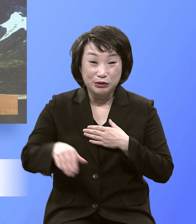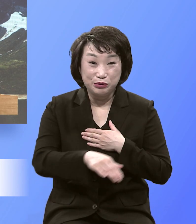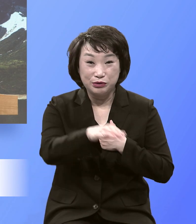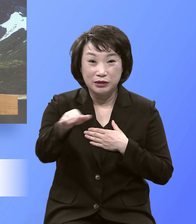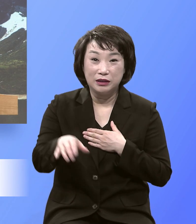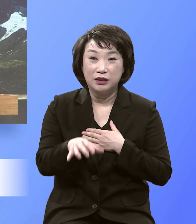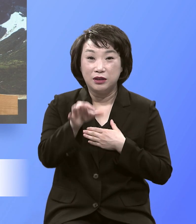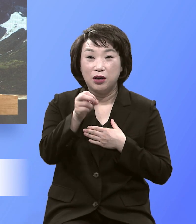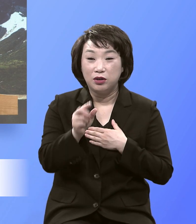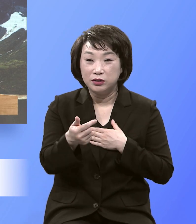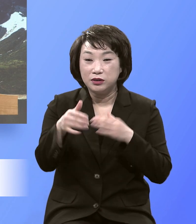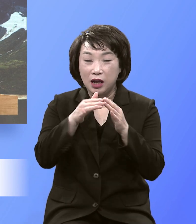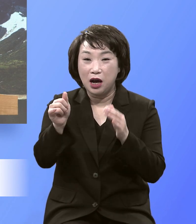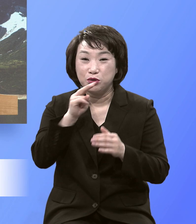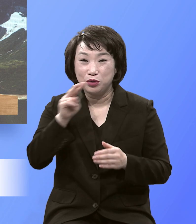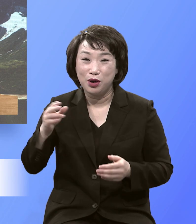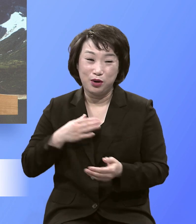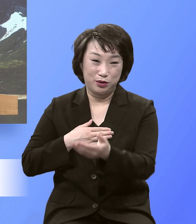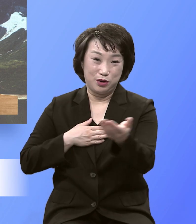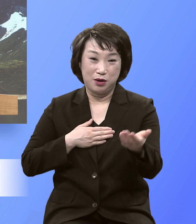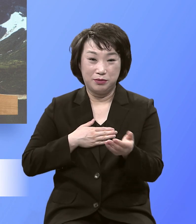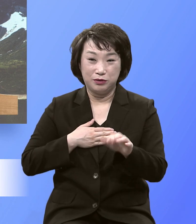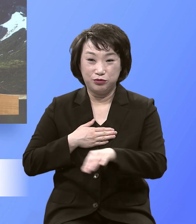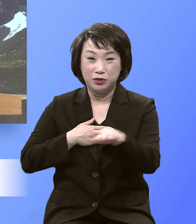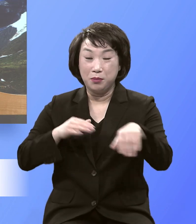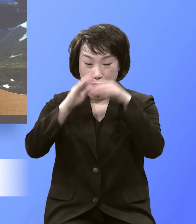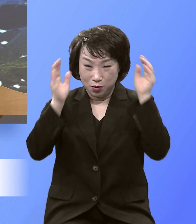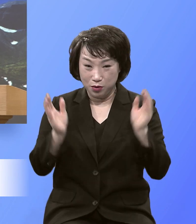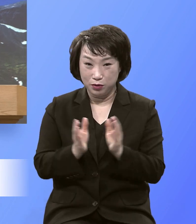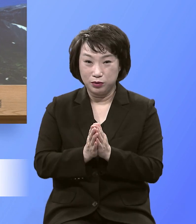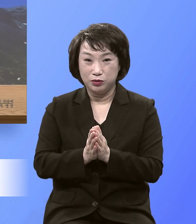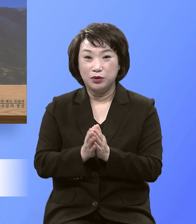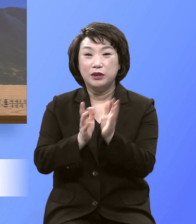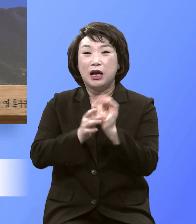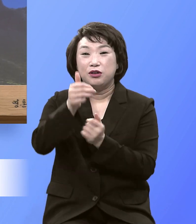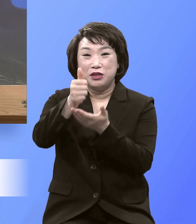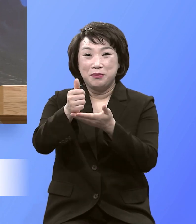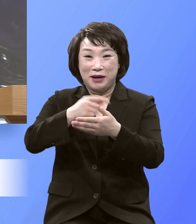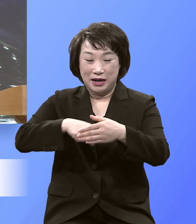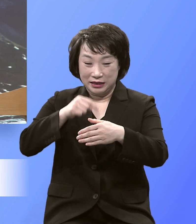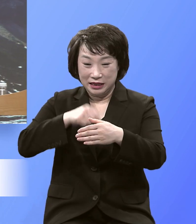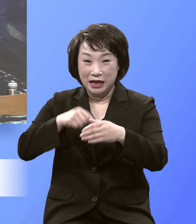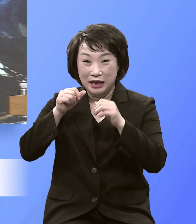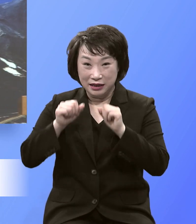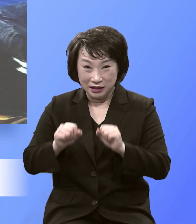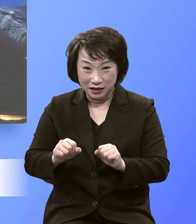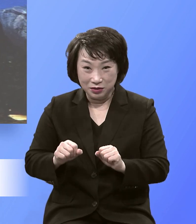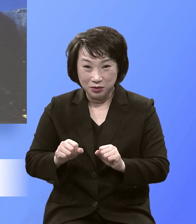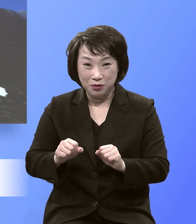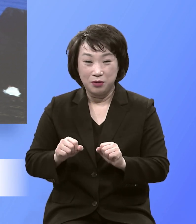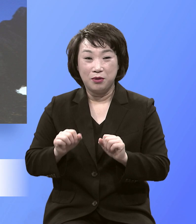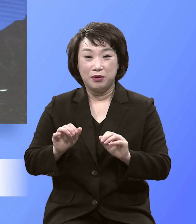사랑하는 연세가족이여, 우리 모두 예수 안에서